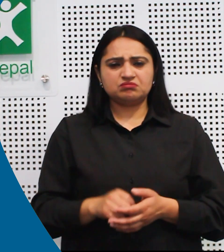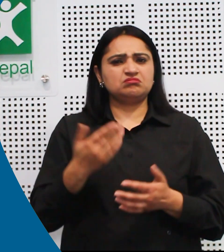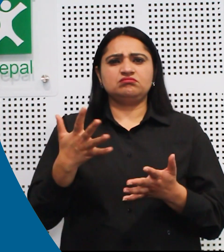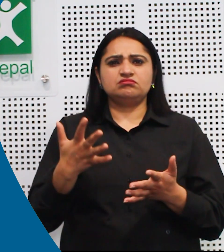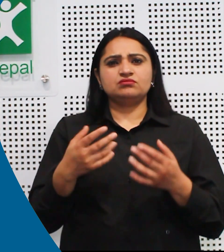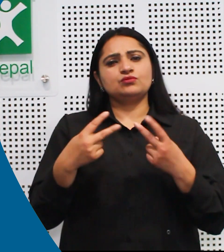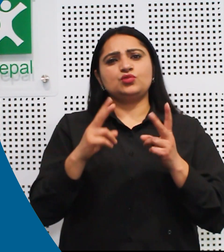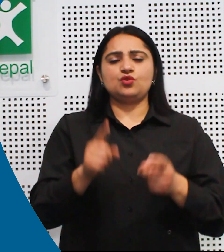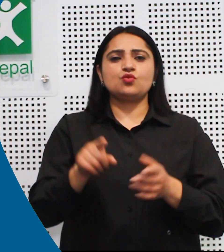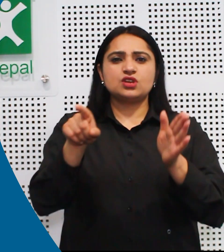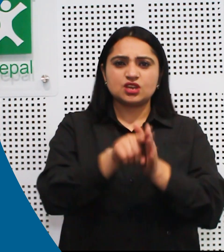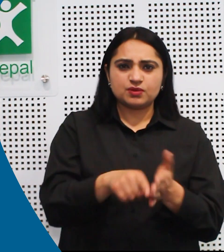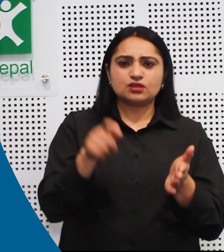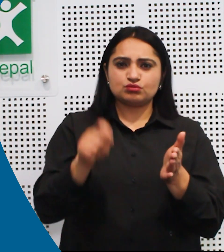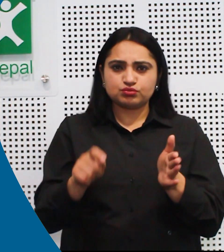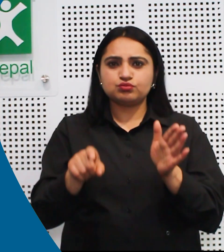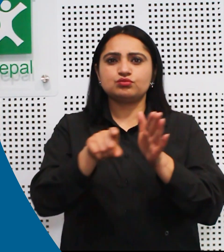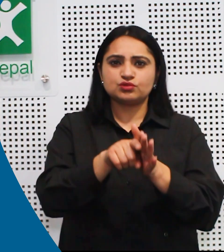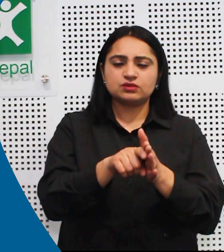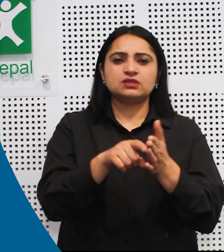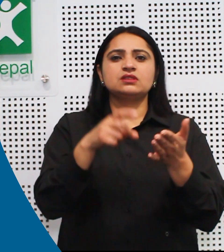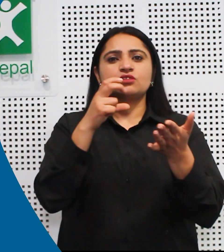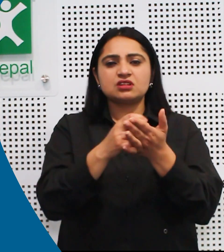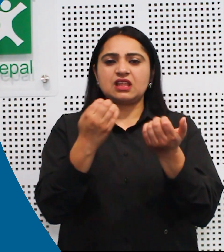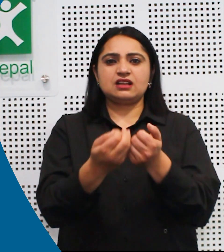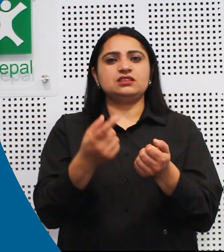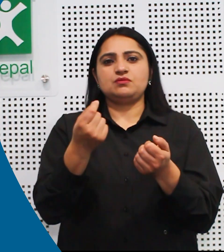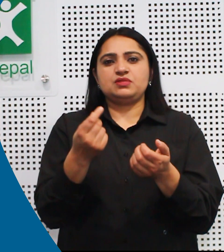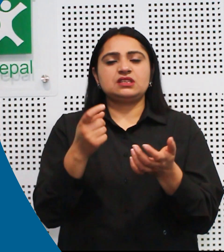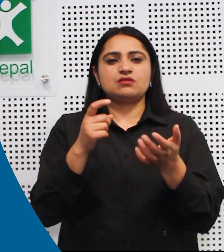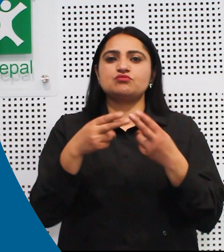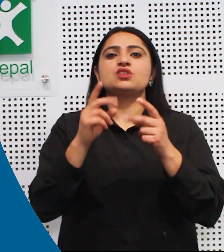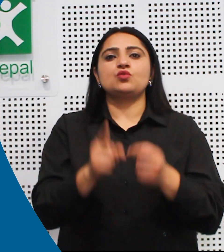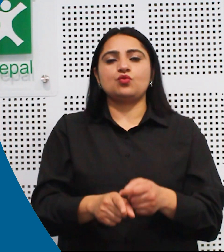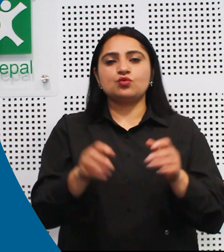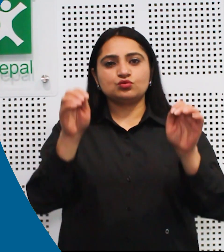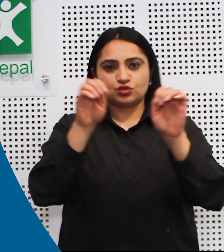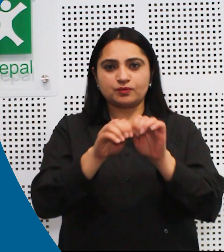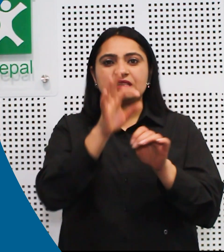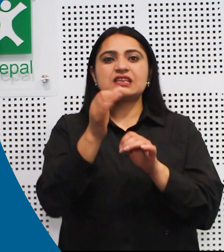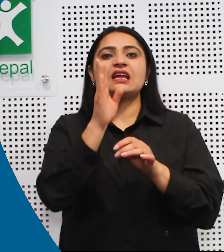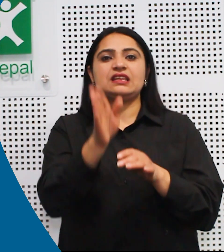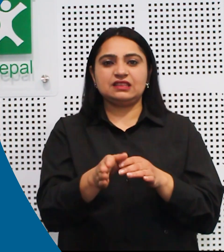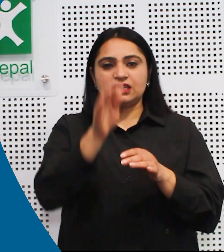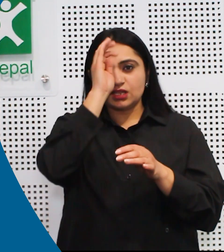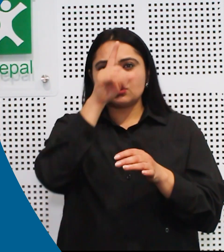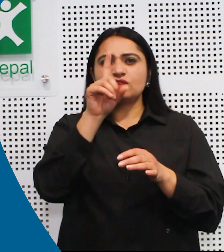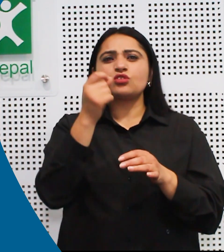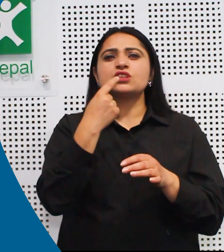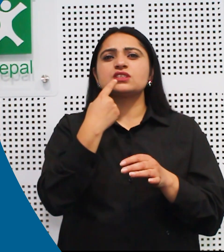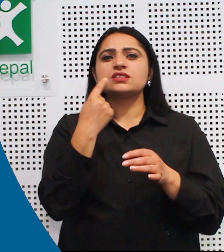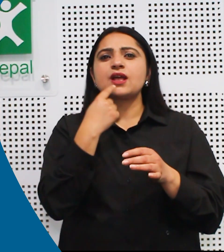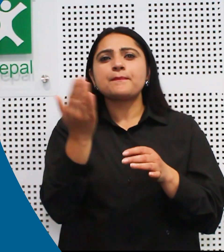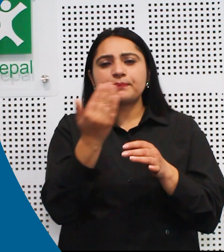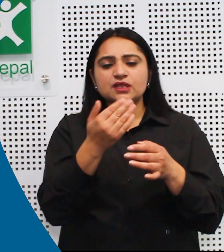लाग्दैन। निवेदन, उजुरी र पुनरावेदन गर्दा पैसा लाग्दैन। सम्बन्धित निकायले दिने सूचना 10 पन्नाभन्दा बढीको भएमा चाहिँ